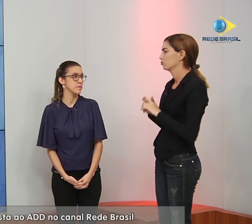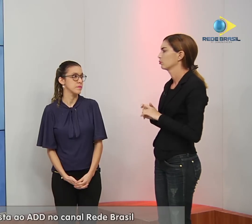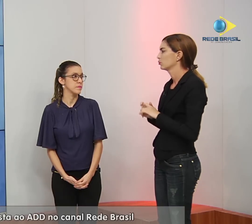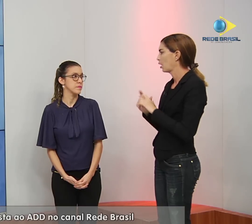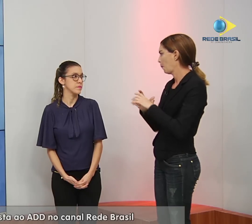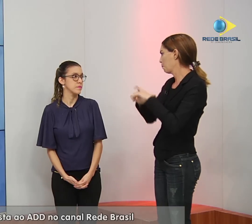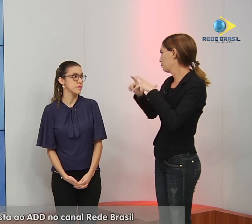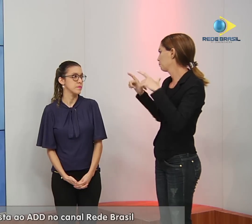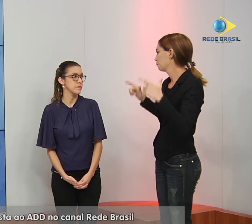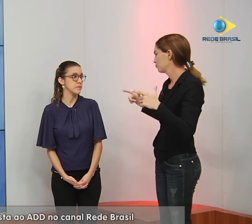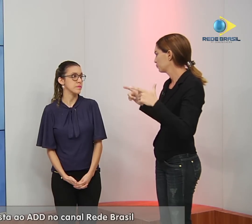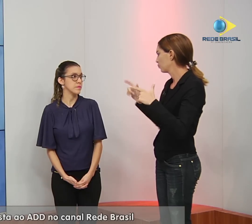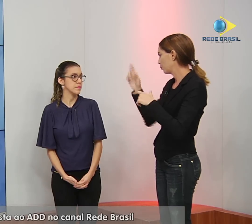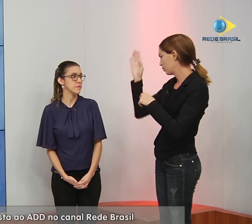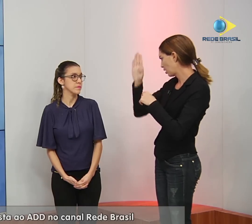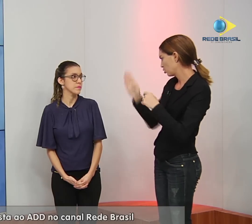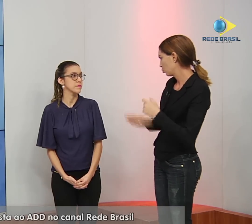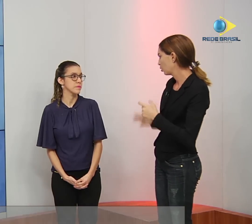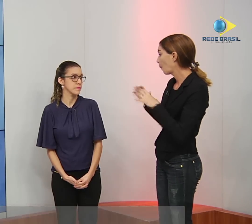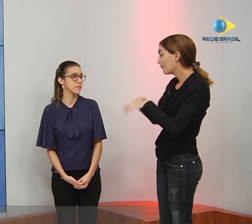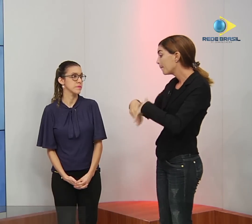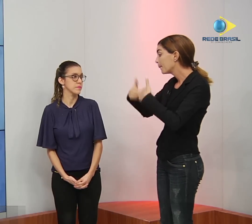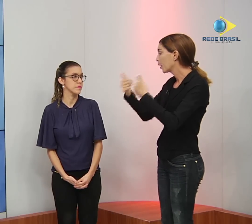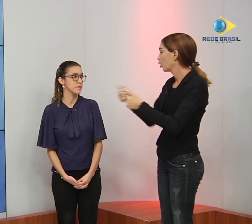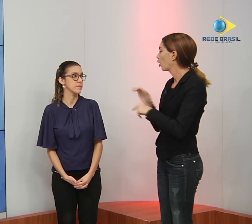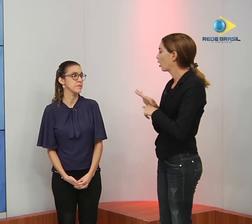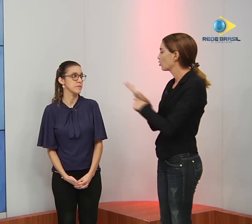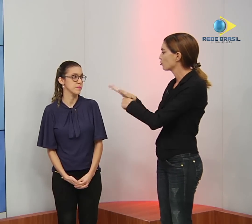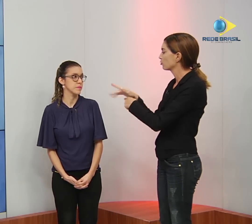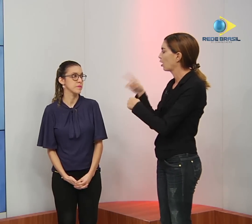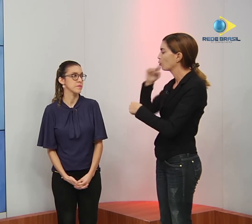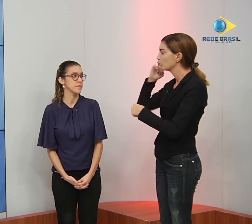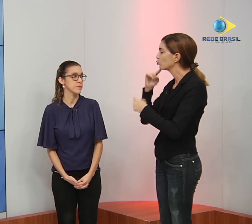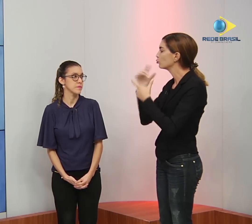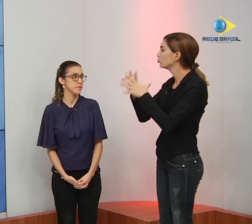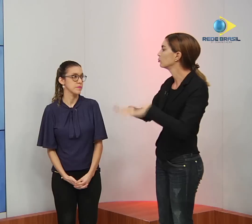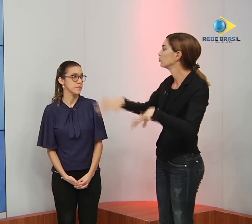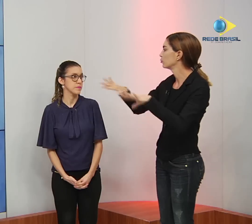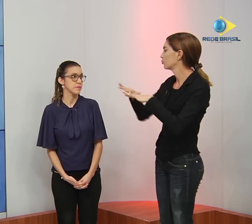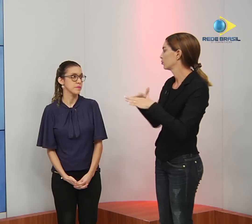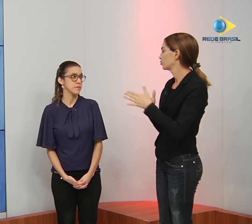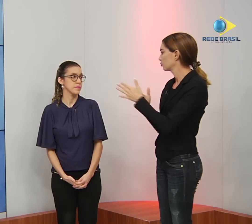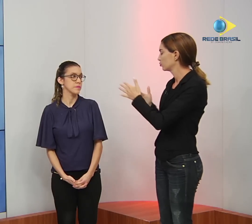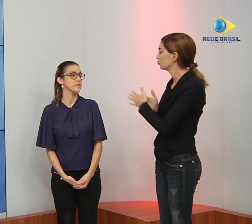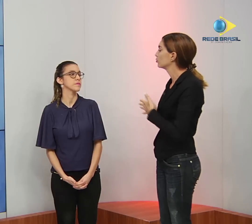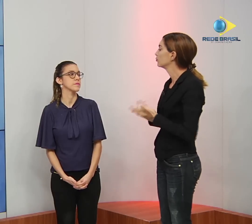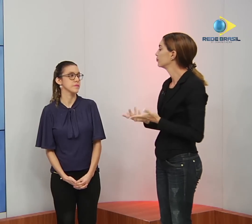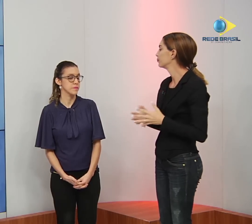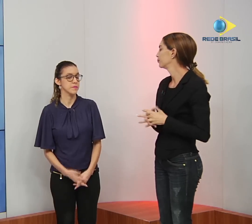abrangente a nível nacional que possa melhorar, ajudar vocês a enfrentar esses desafios?